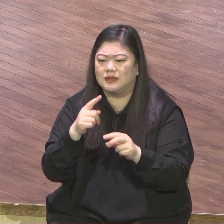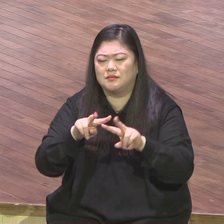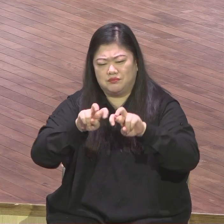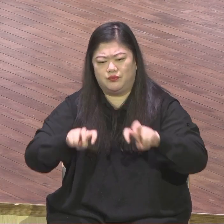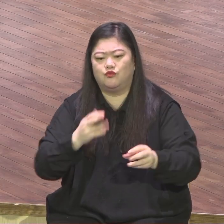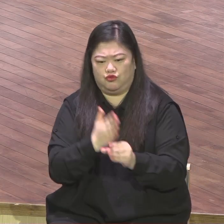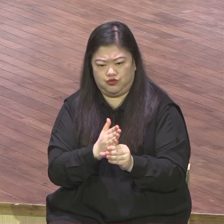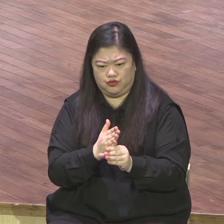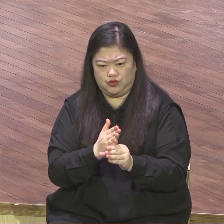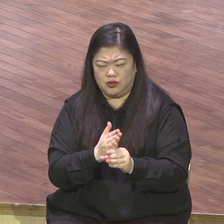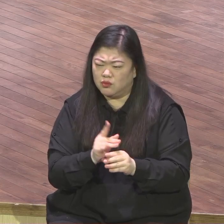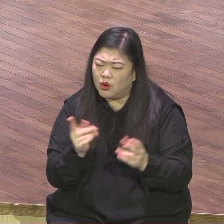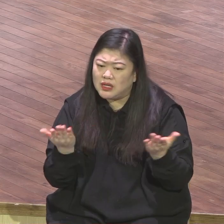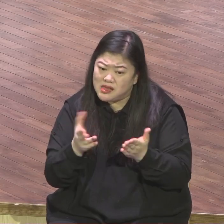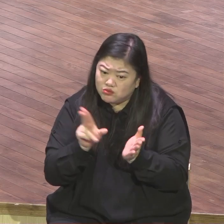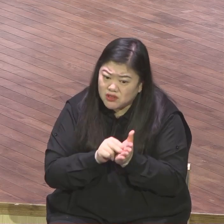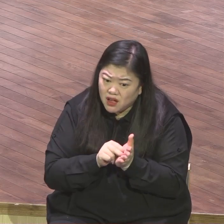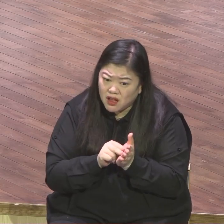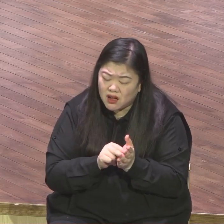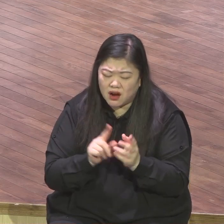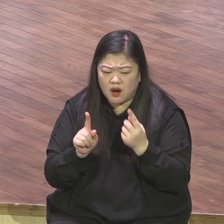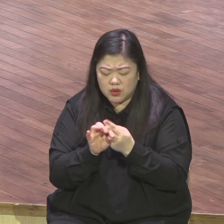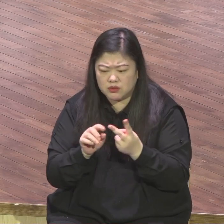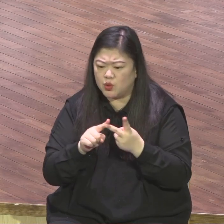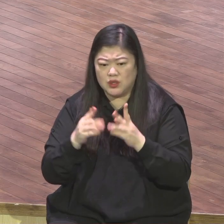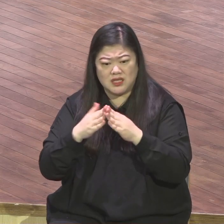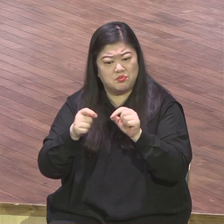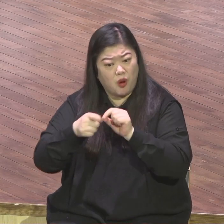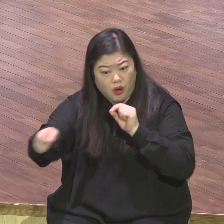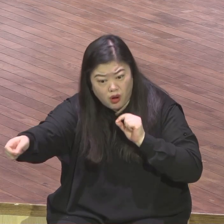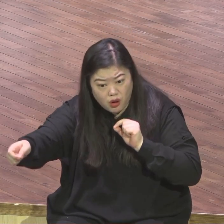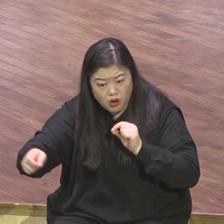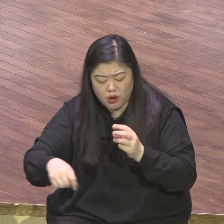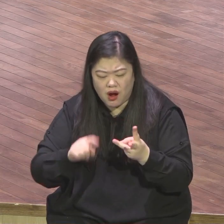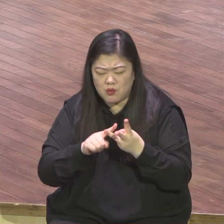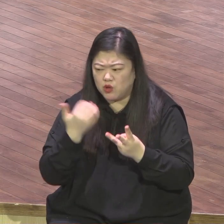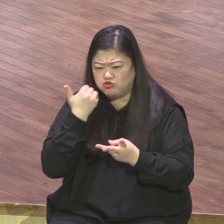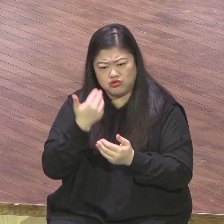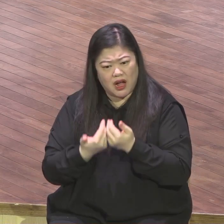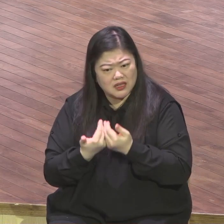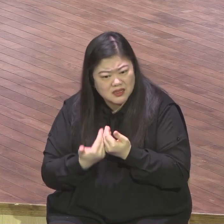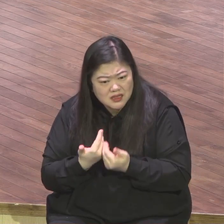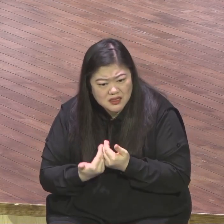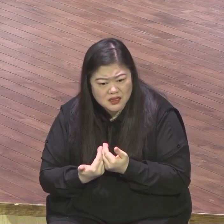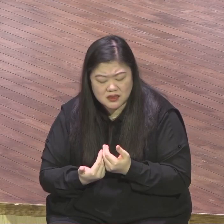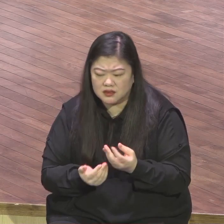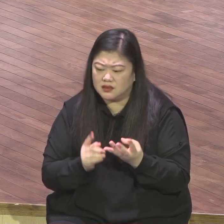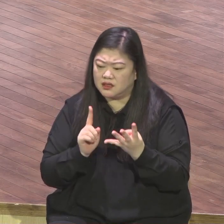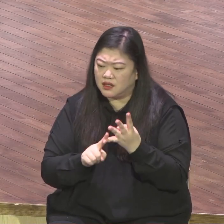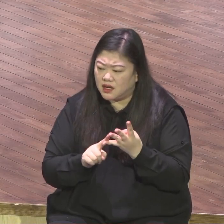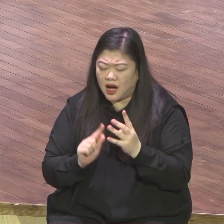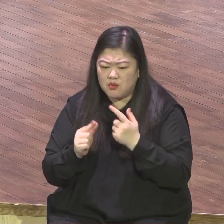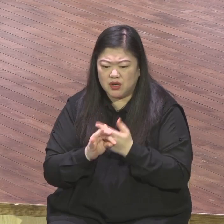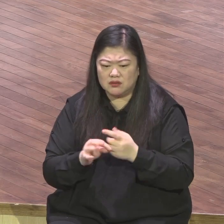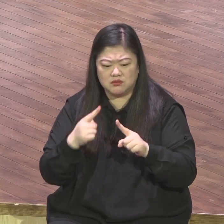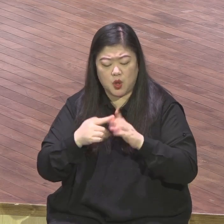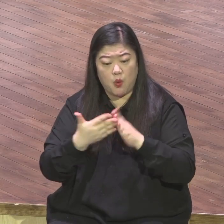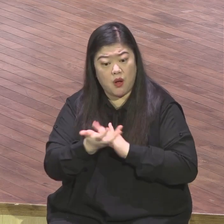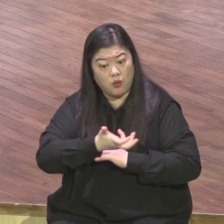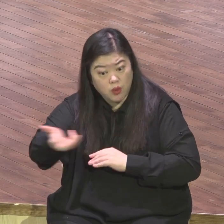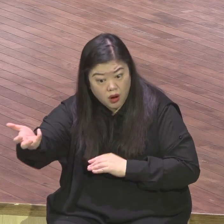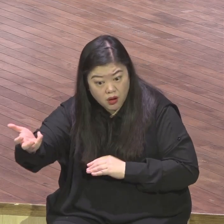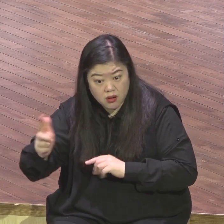문제인지 직업 문제인지 우선순위가 무슨 순위 때문에 그런지 교회를 옮긴 것인지 이사를 한